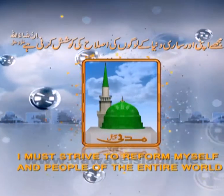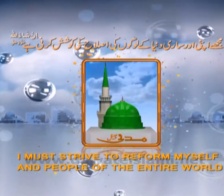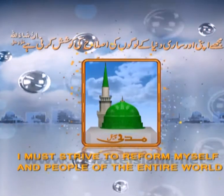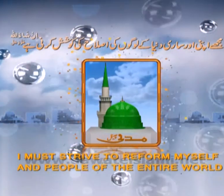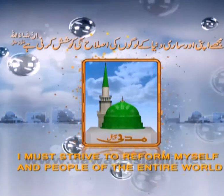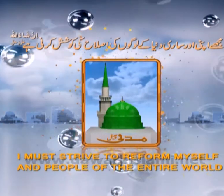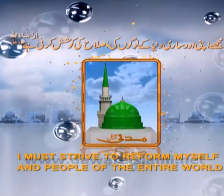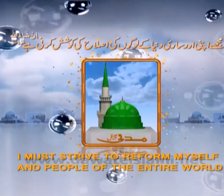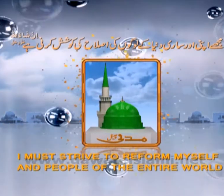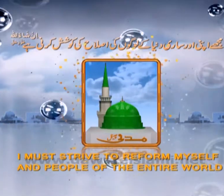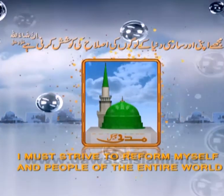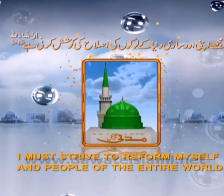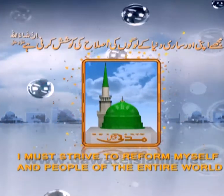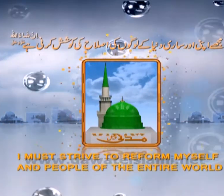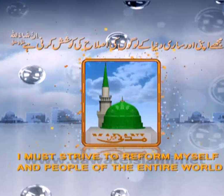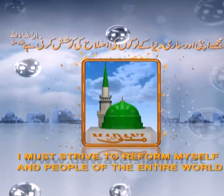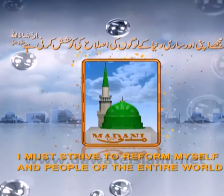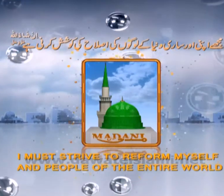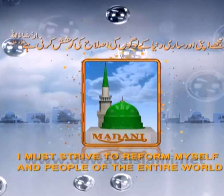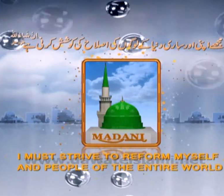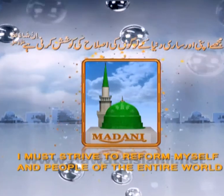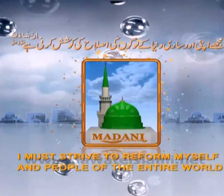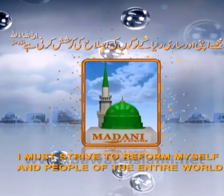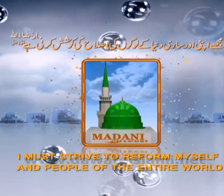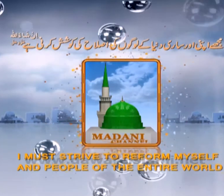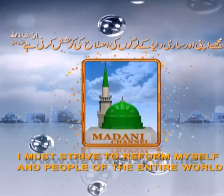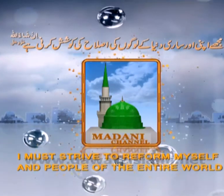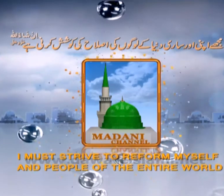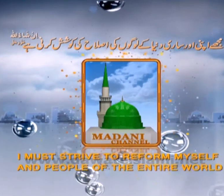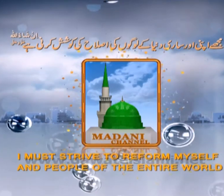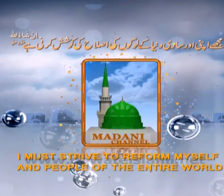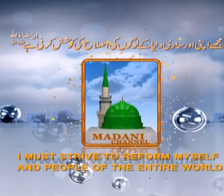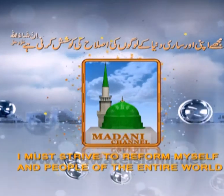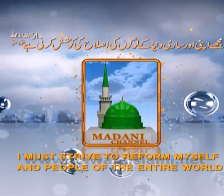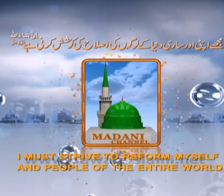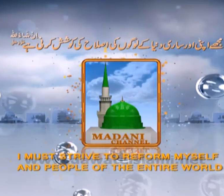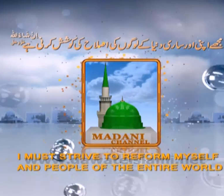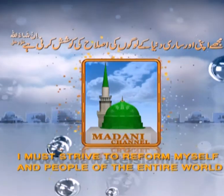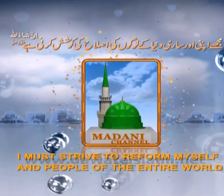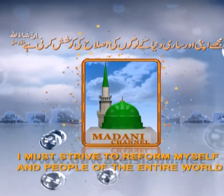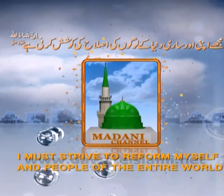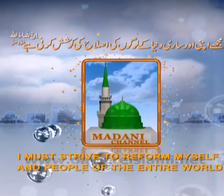اپنی اور ساری دنیا کے لوگوں کی صلاح کی کوشش کرنی ہے